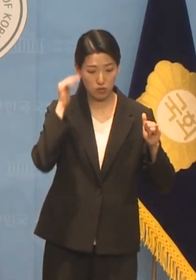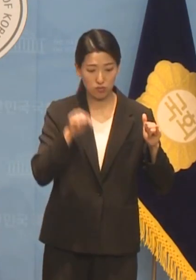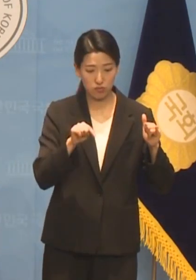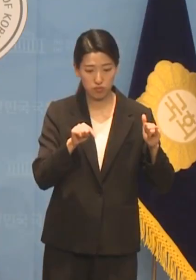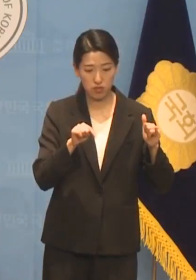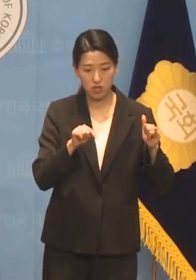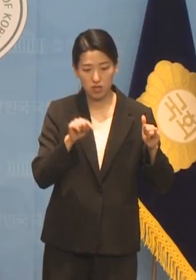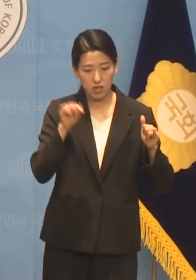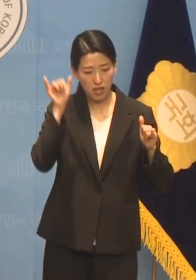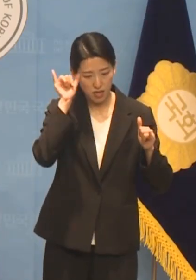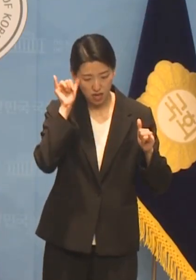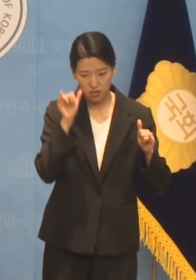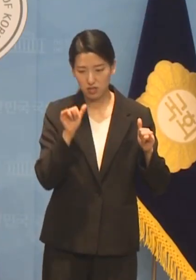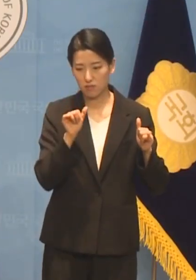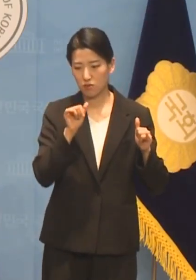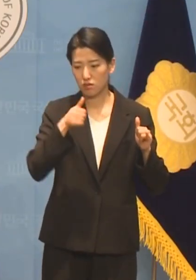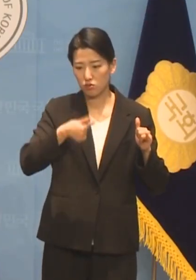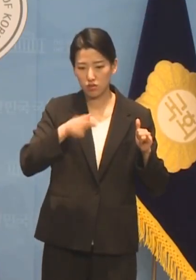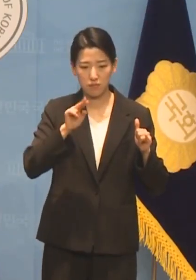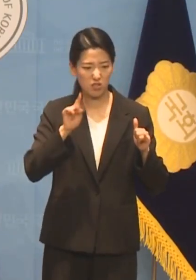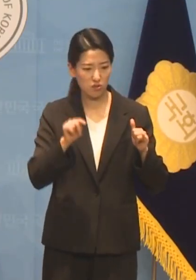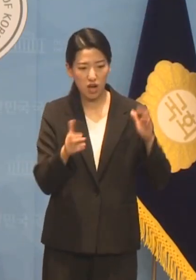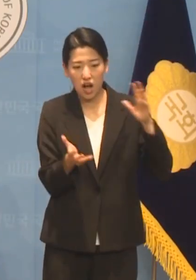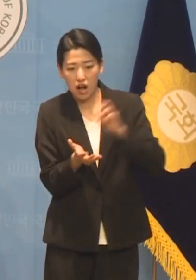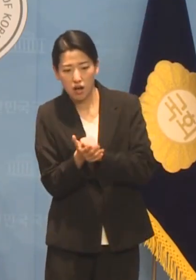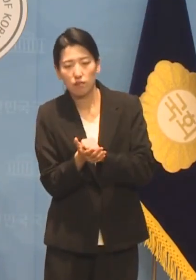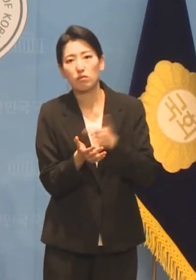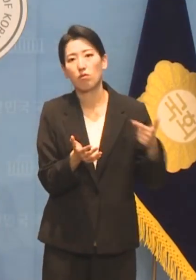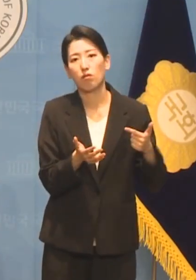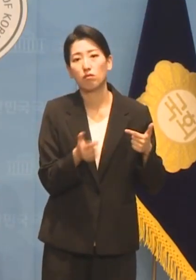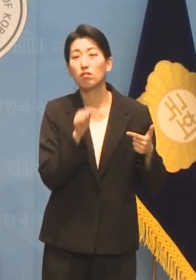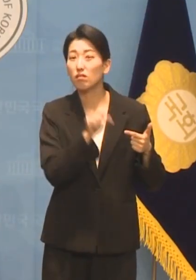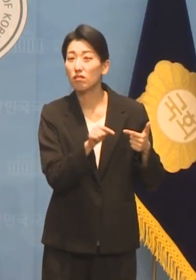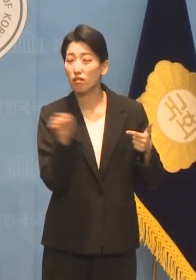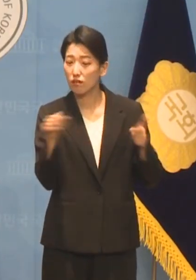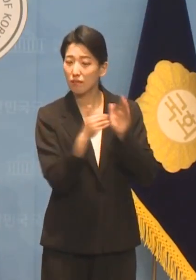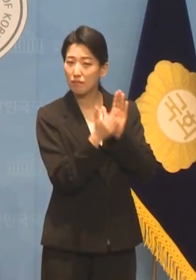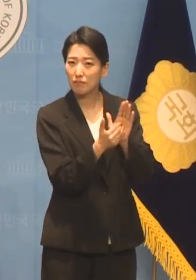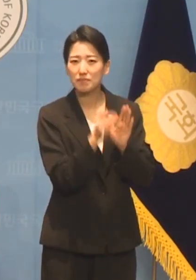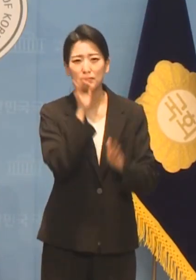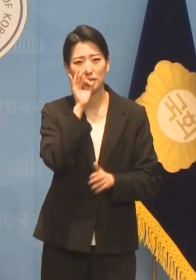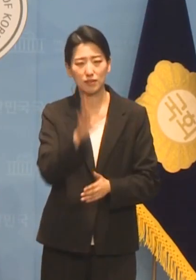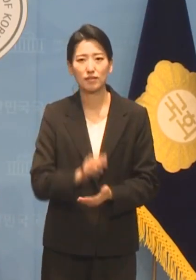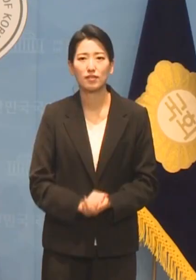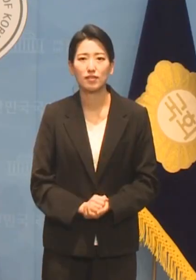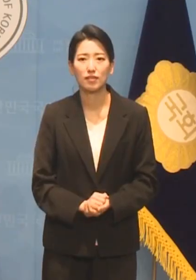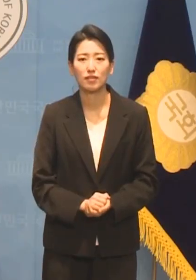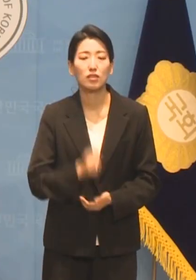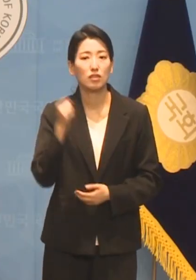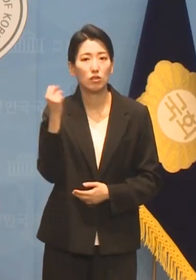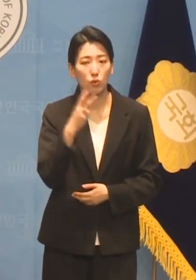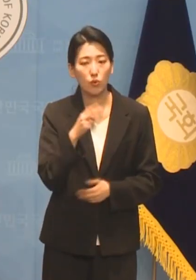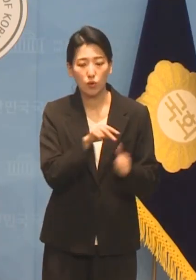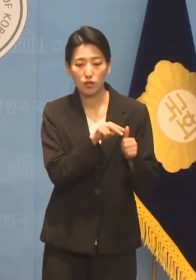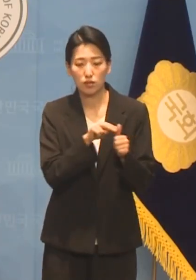또 제대로 막기나 하겠습니까? 넷째, MPU 데이터 인재,